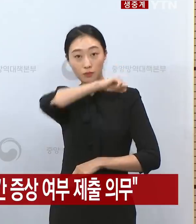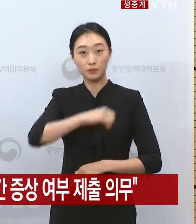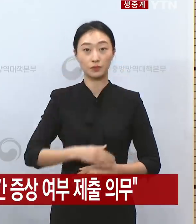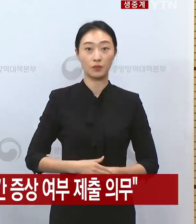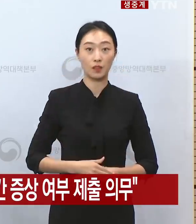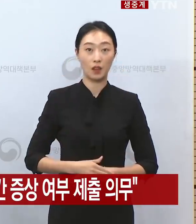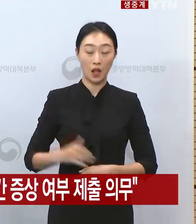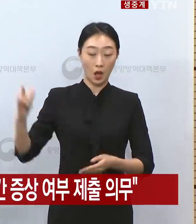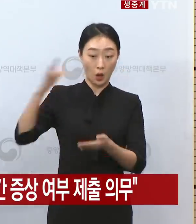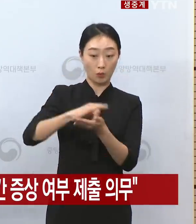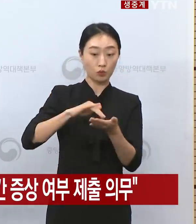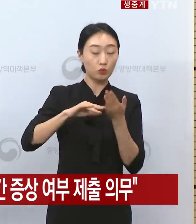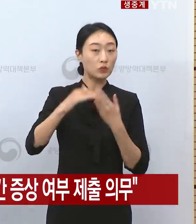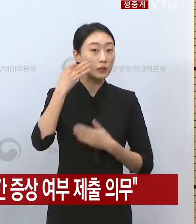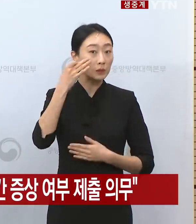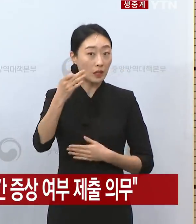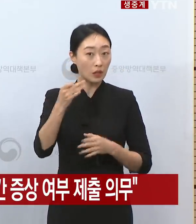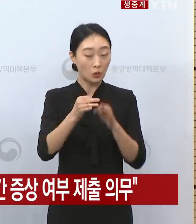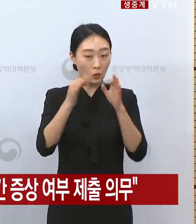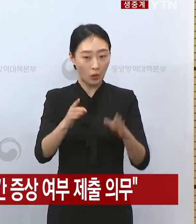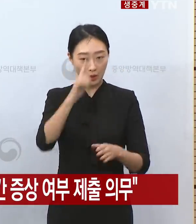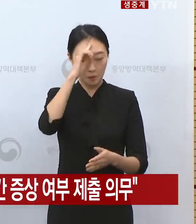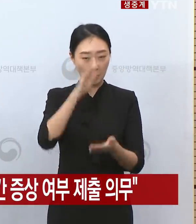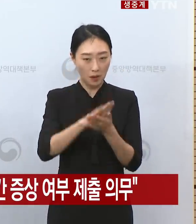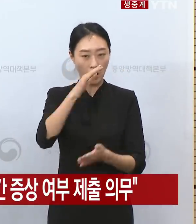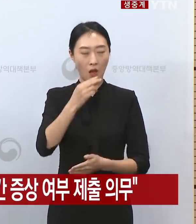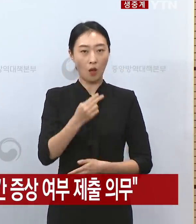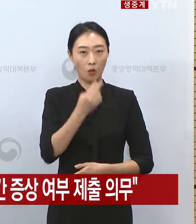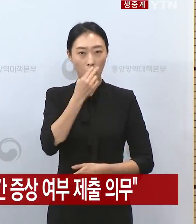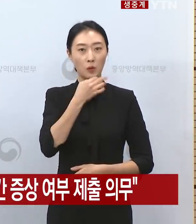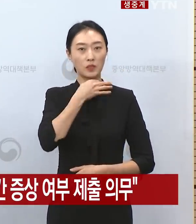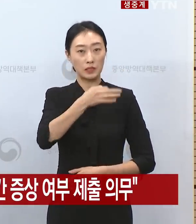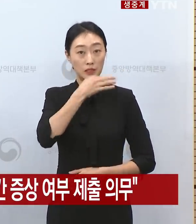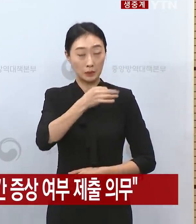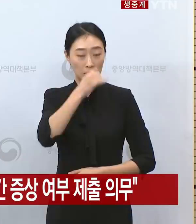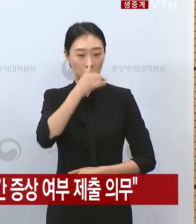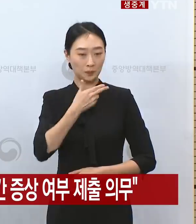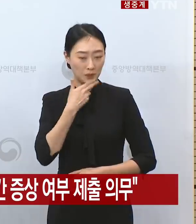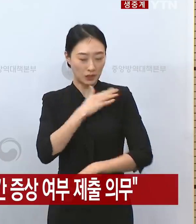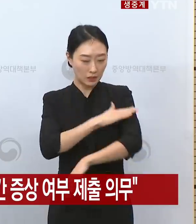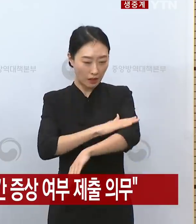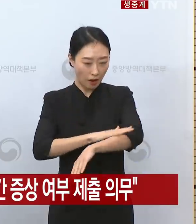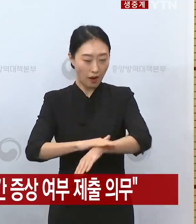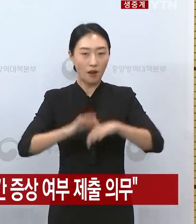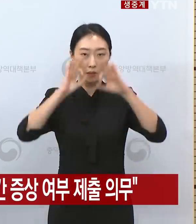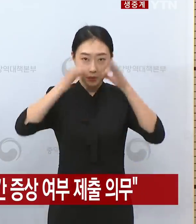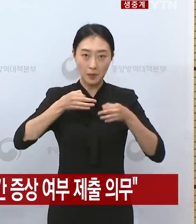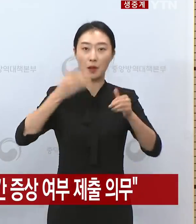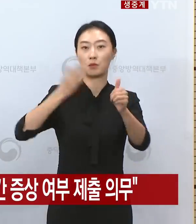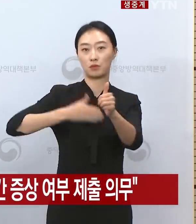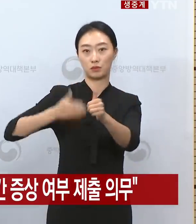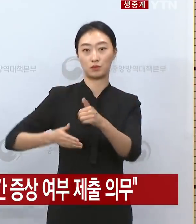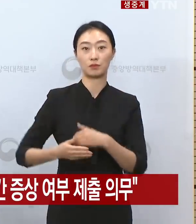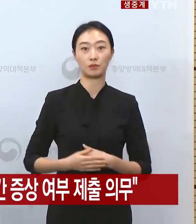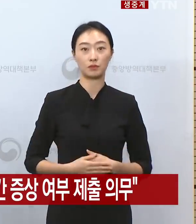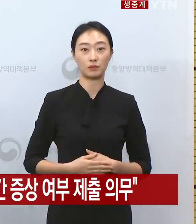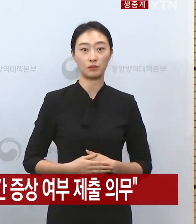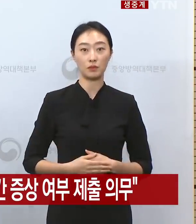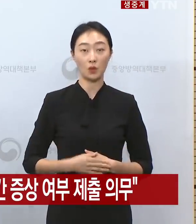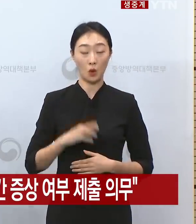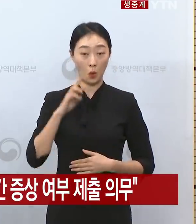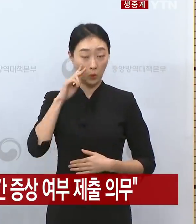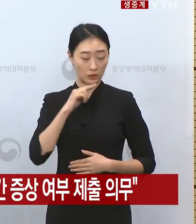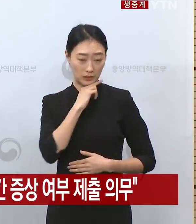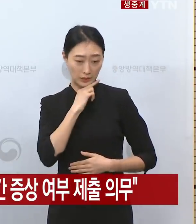입국 후 14일간은 발열, 호흡기 증상 등의 증상 발현 여부를 면밀히 관찰해 주실 것을 당부드립니다. 또한 의심